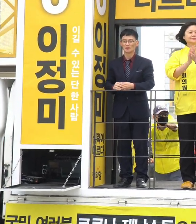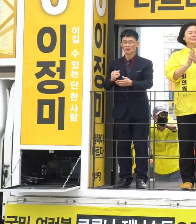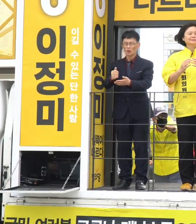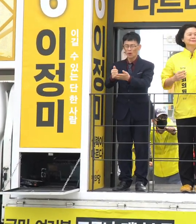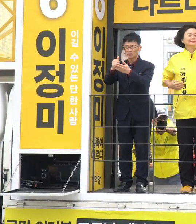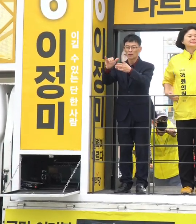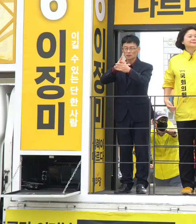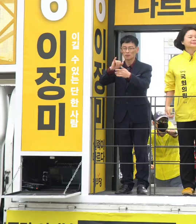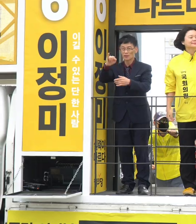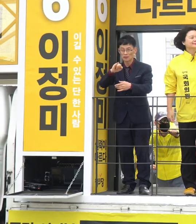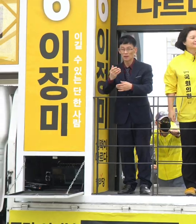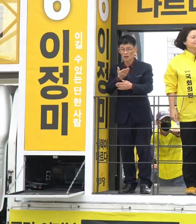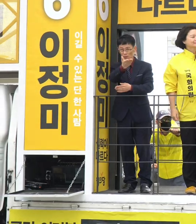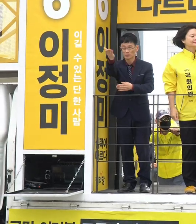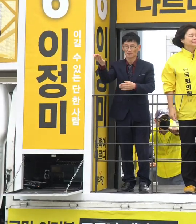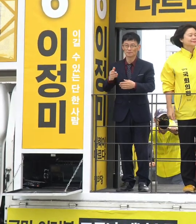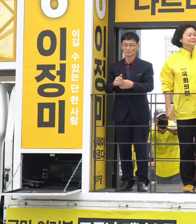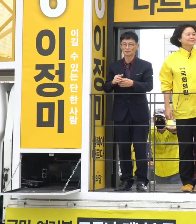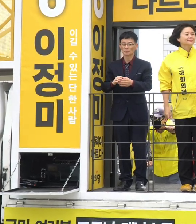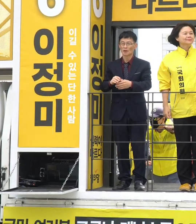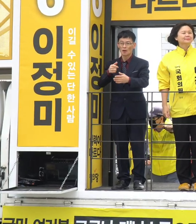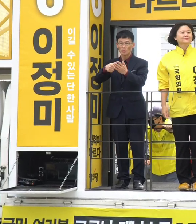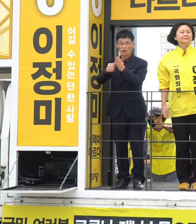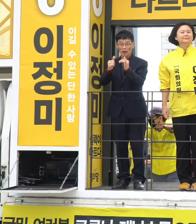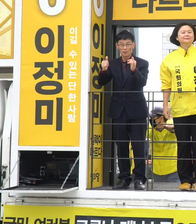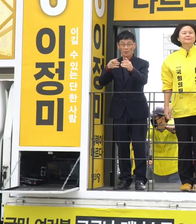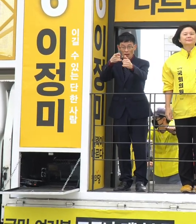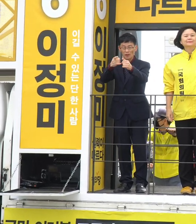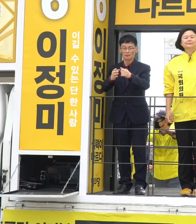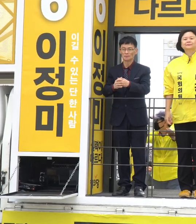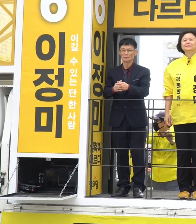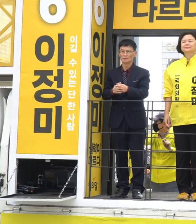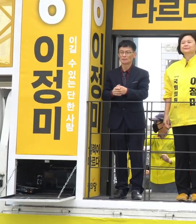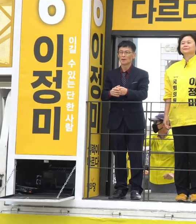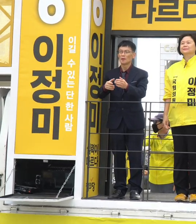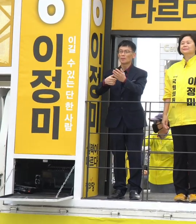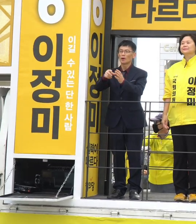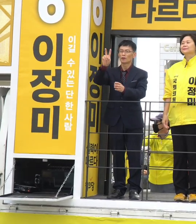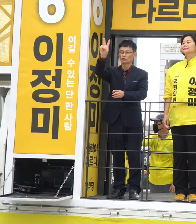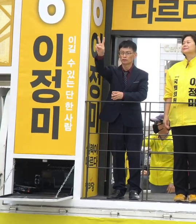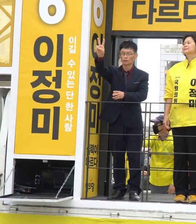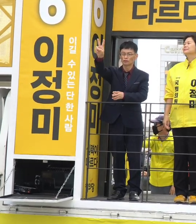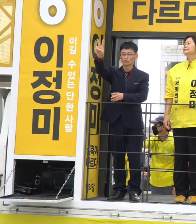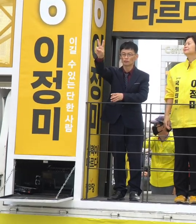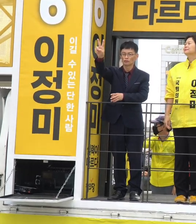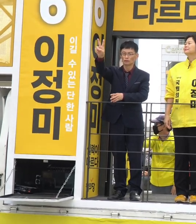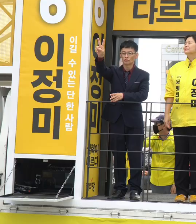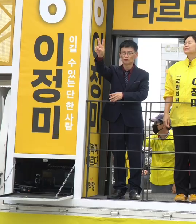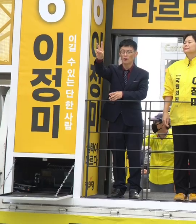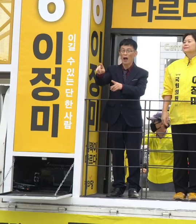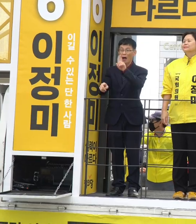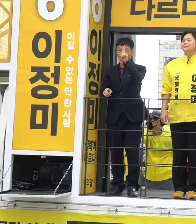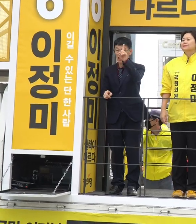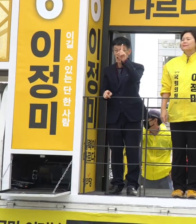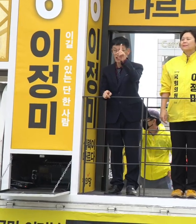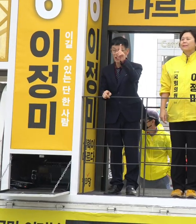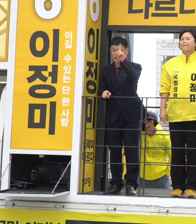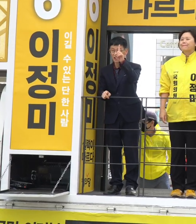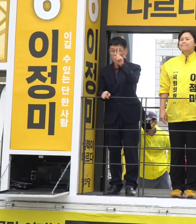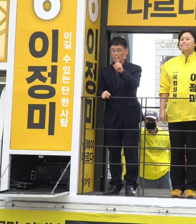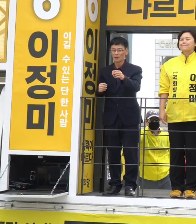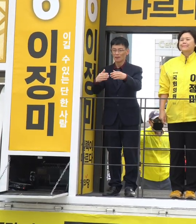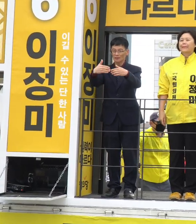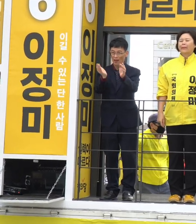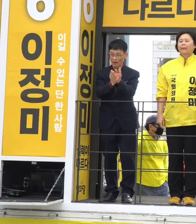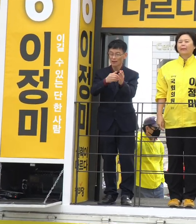존경하는 연수울 주민 여러분, 우리 유권자들에게 두 표가 주어졌습니다. 하나는